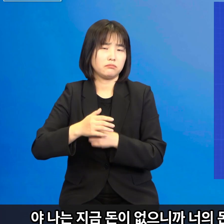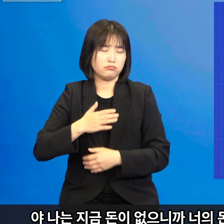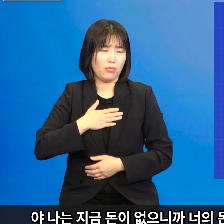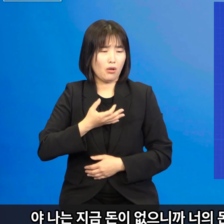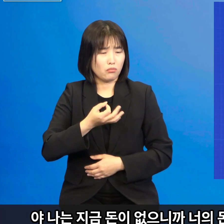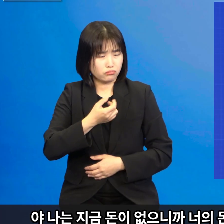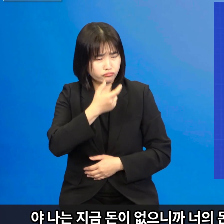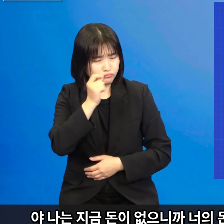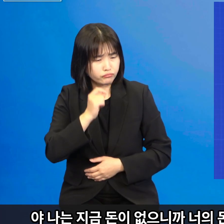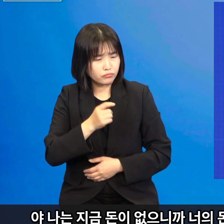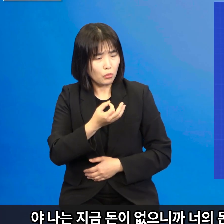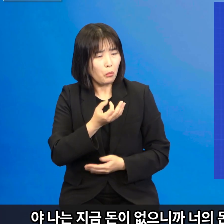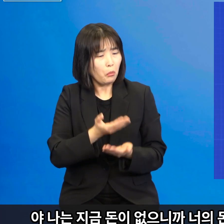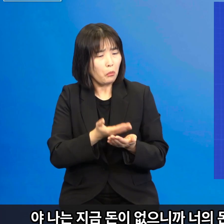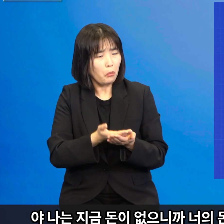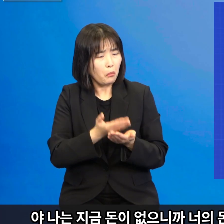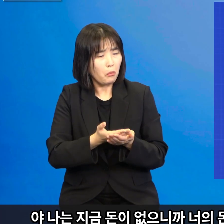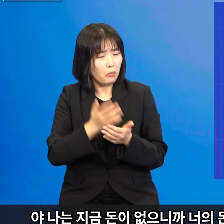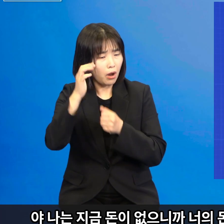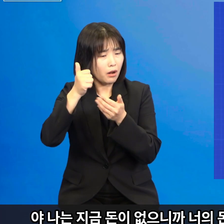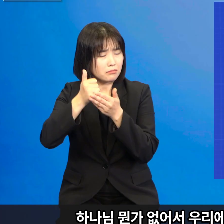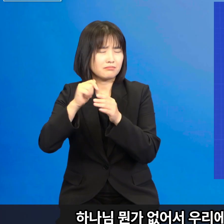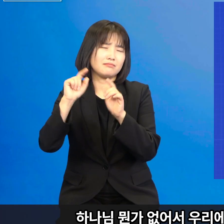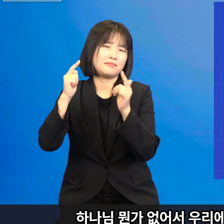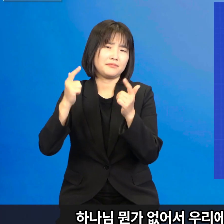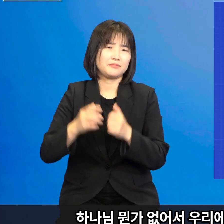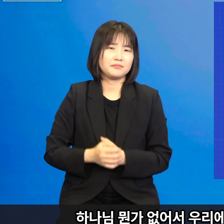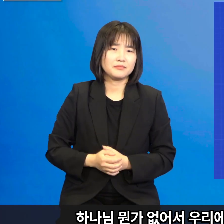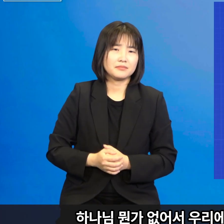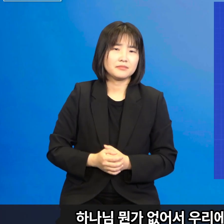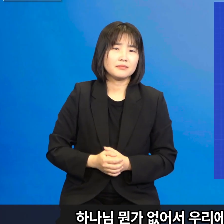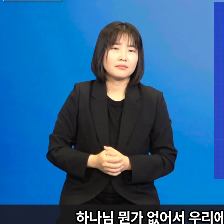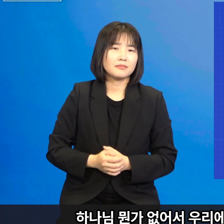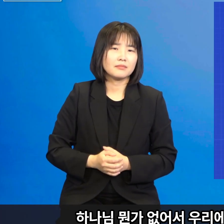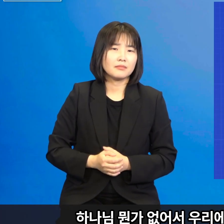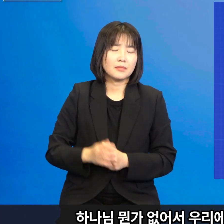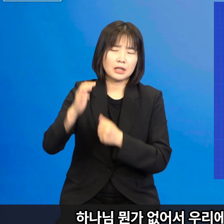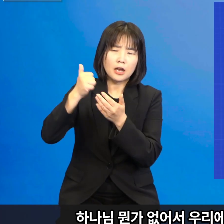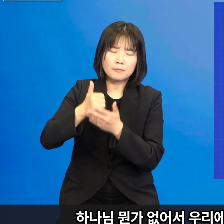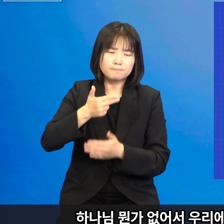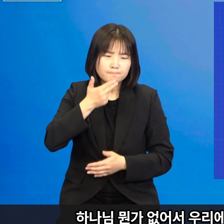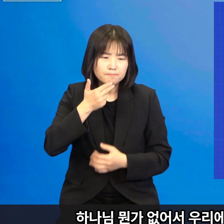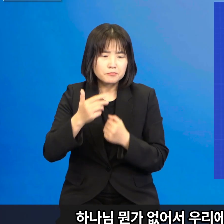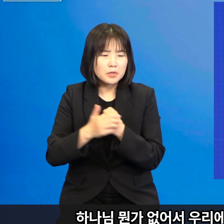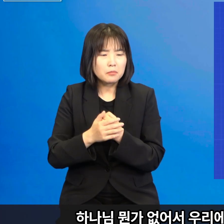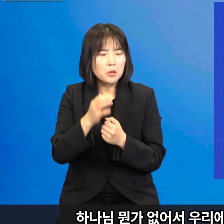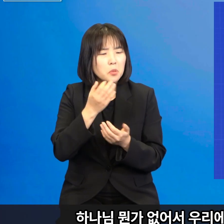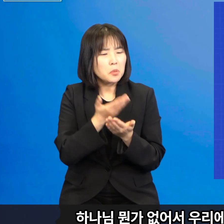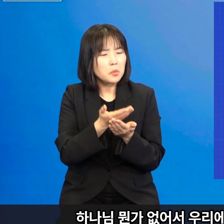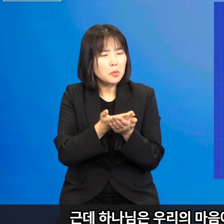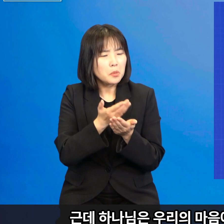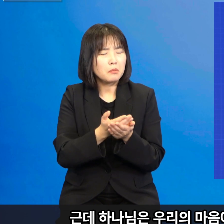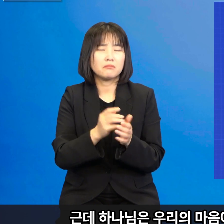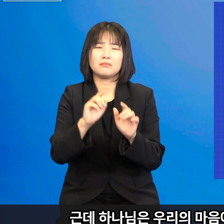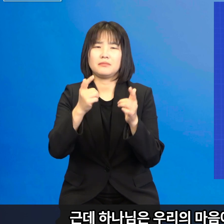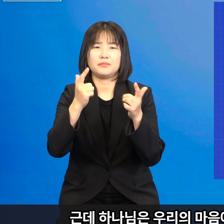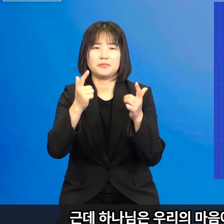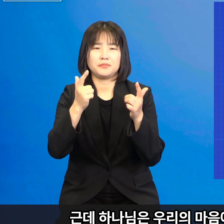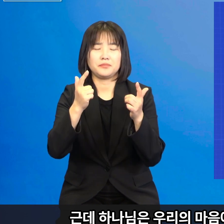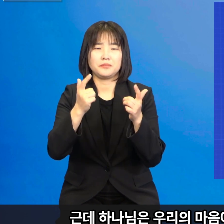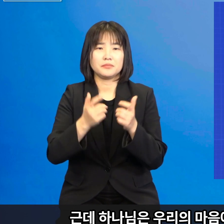돈이 없으니까 너희 돈이 필요하다, 이런 분이 아니라고요. 하나님 뭔가 없어서 우리에게 구걸하시는 분이 아닙니다.